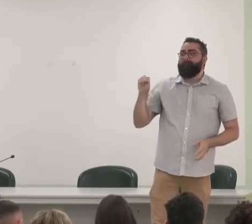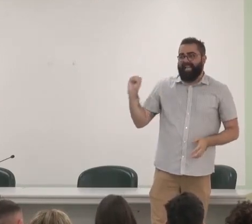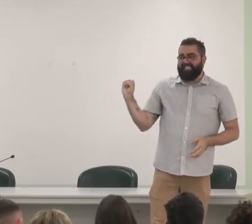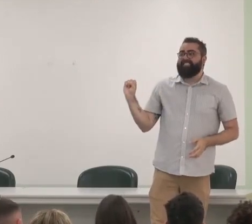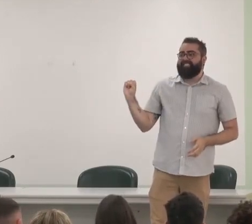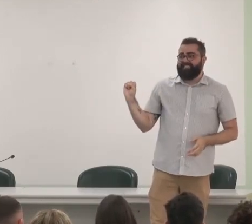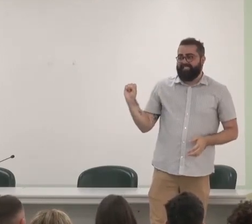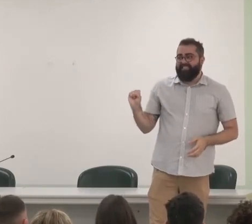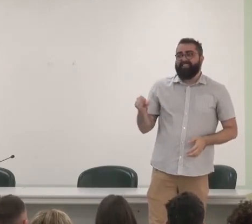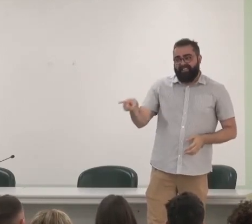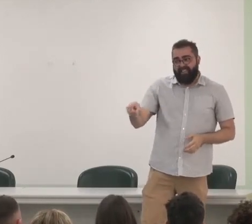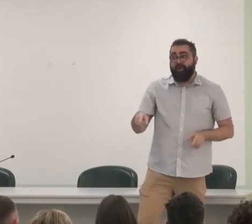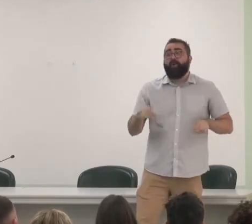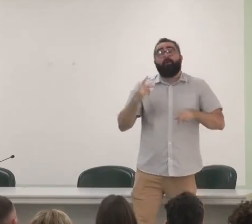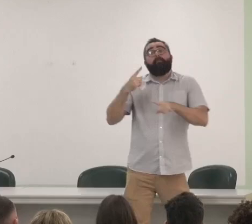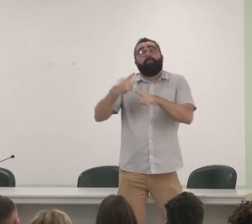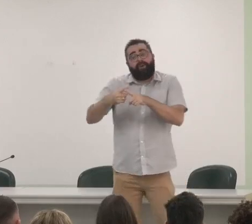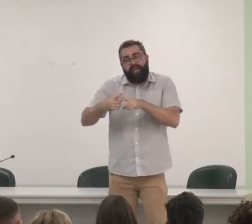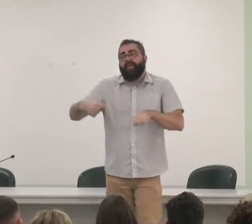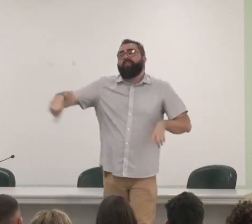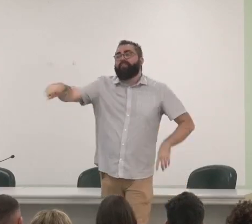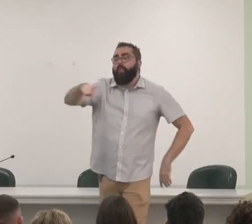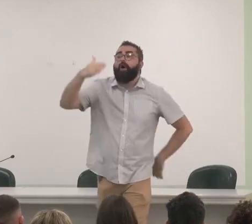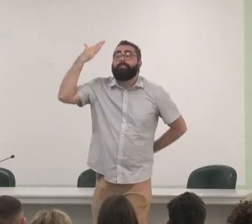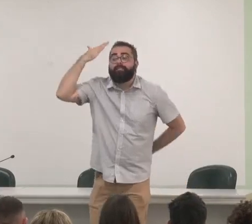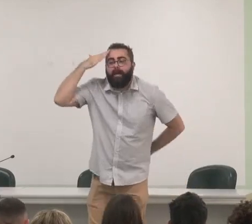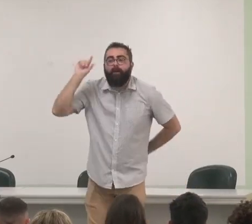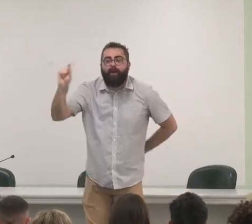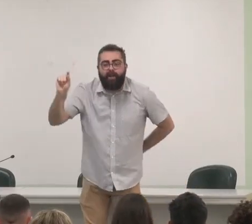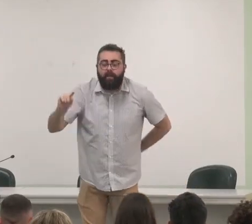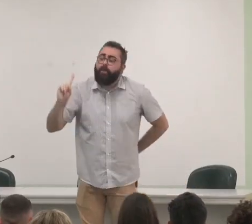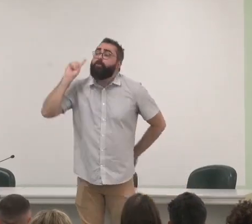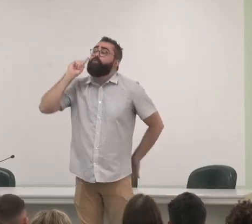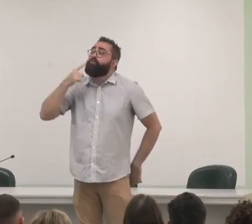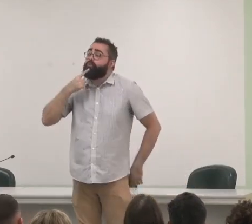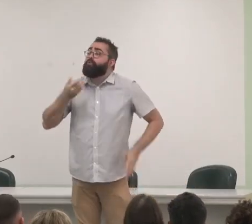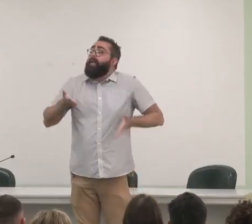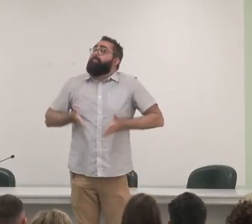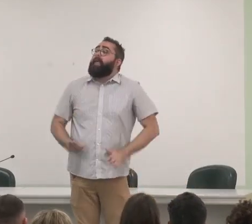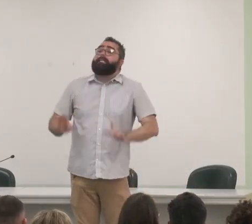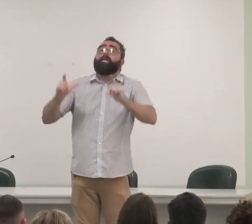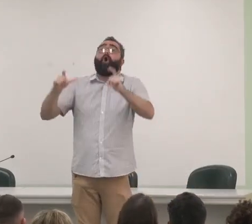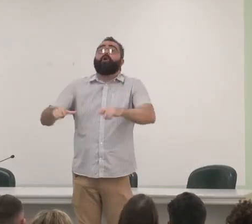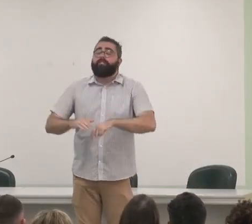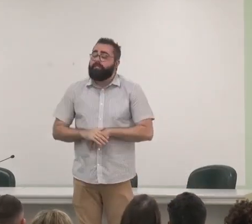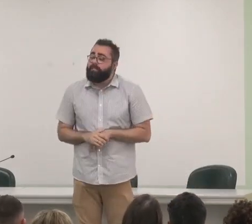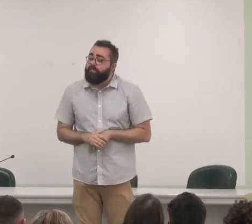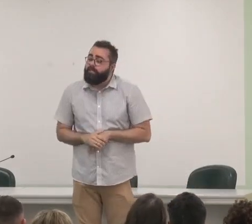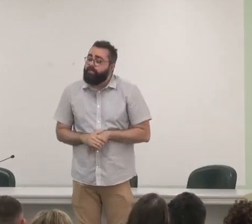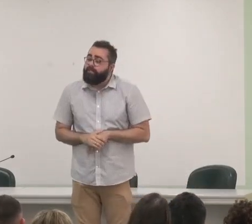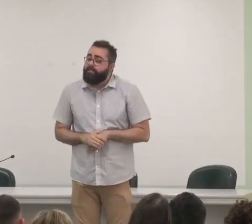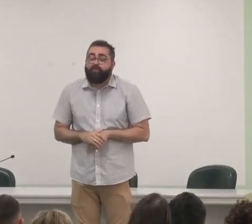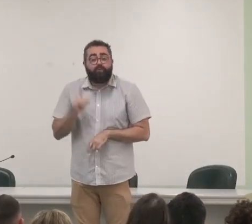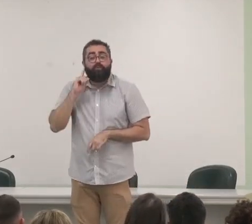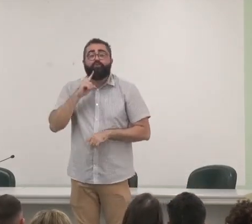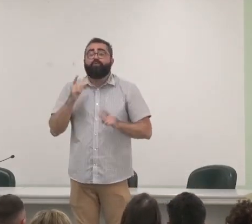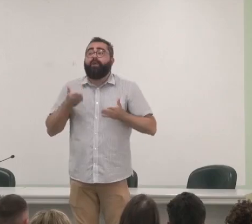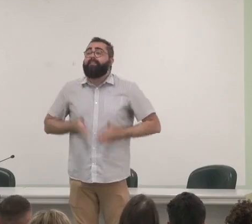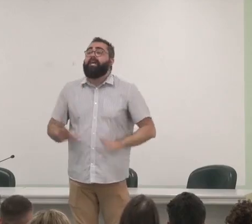da OMS em que as línguas de sinais são ali referenciadas. E isso faz com que nós entendamos que as pessoas surdas,